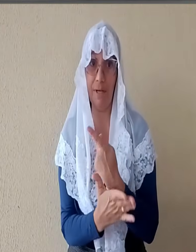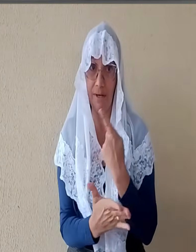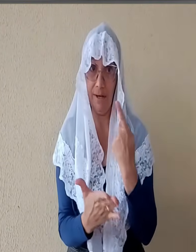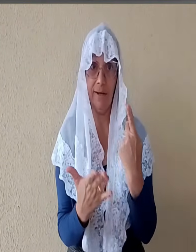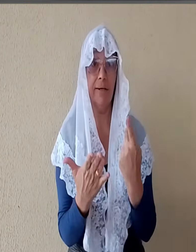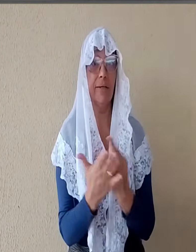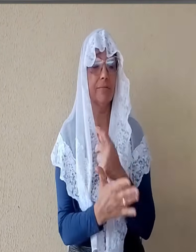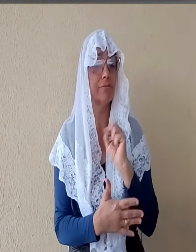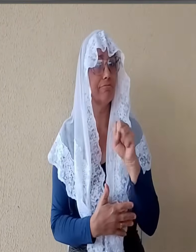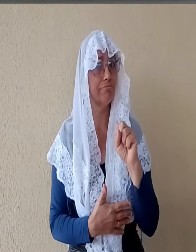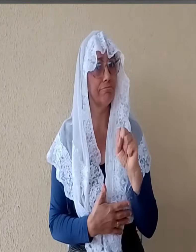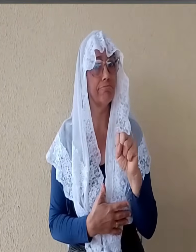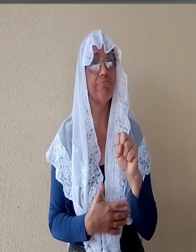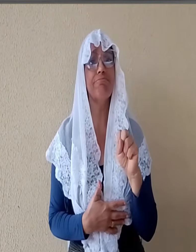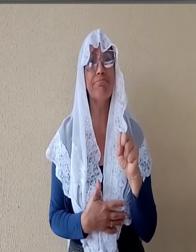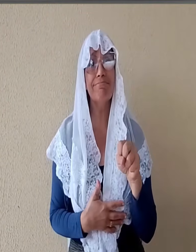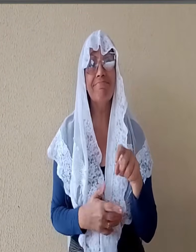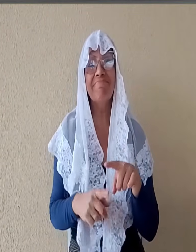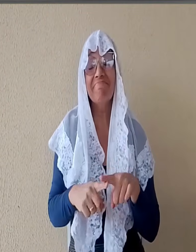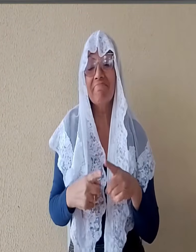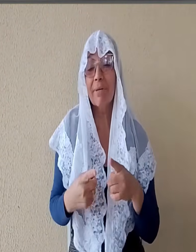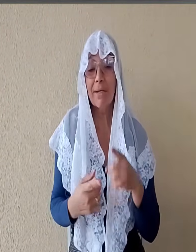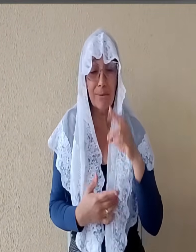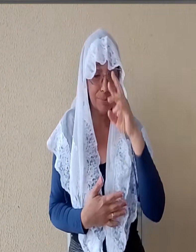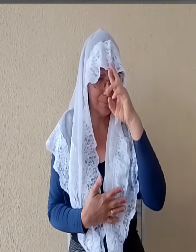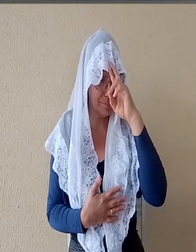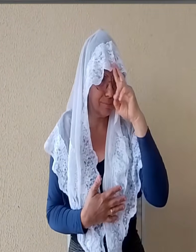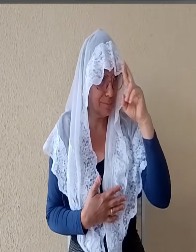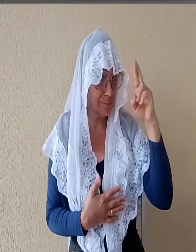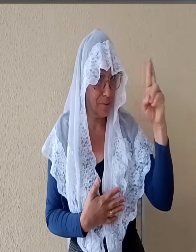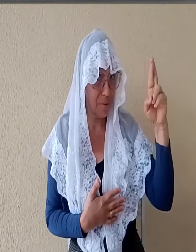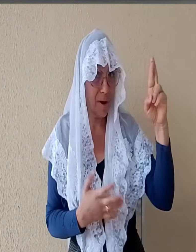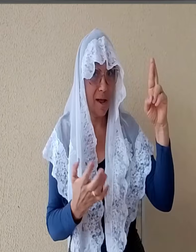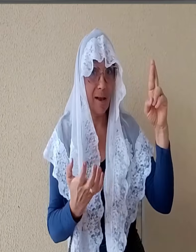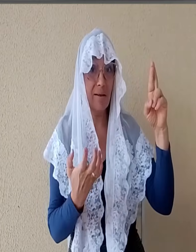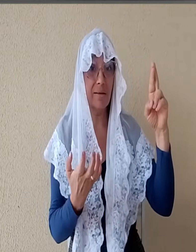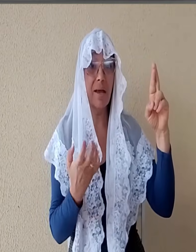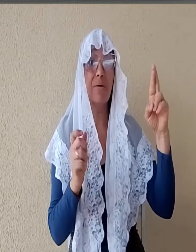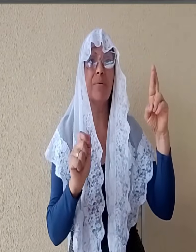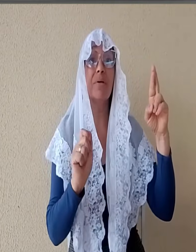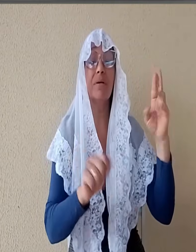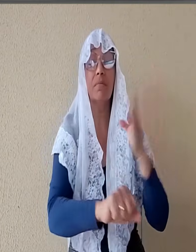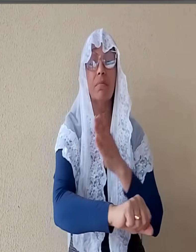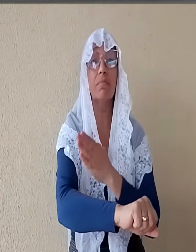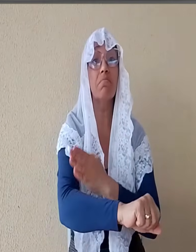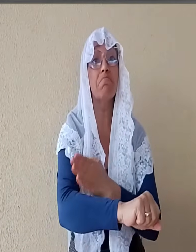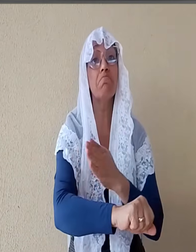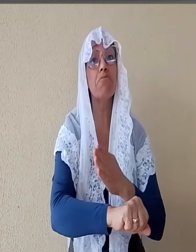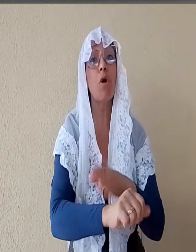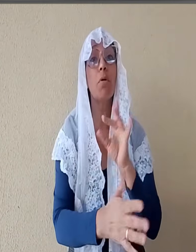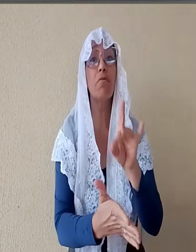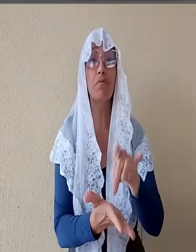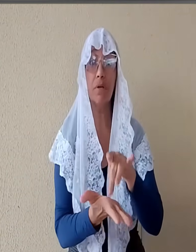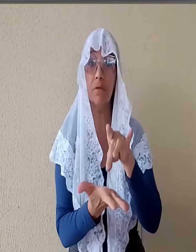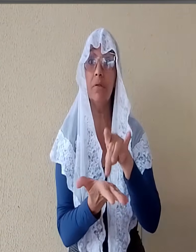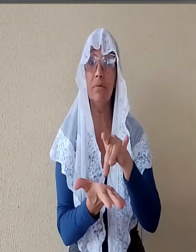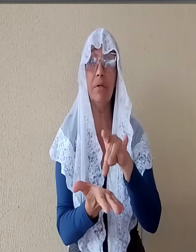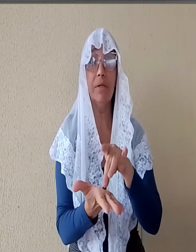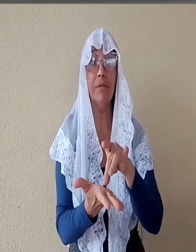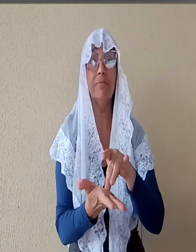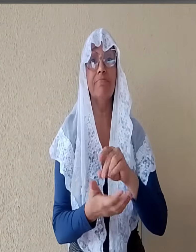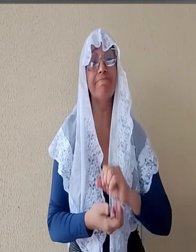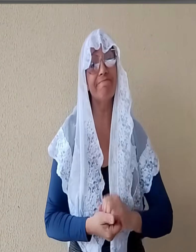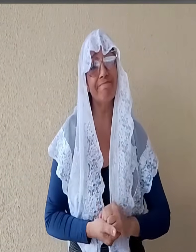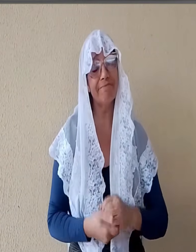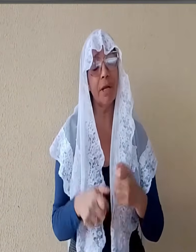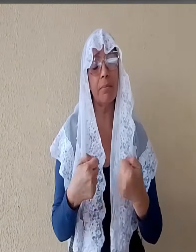do Senhor. A obra de Deus, irmão, ela tem que ter o cooperador, ela tem que ter o ancião, ela tem que ter o diácono e o povo